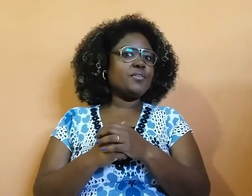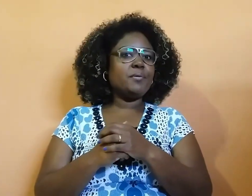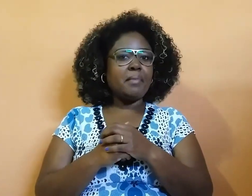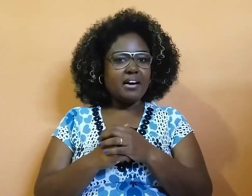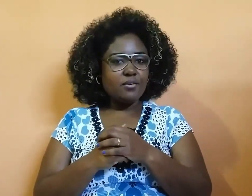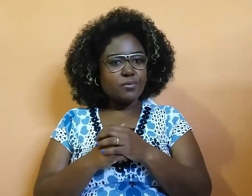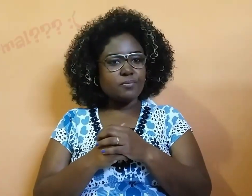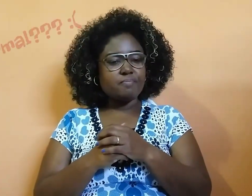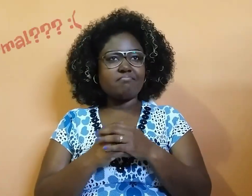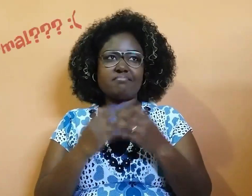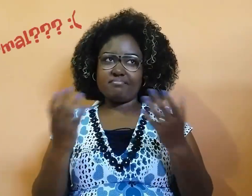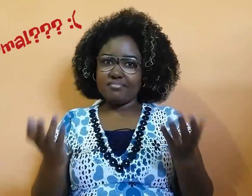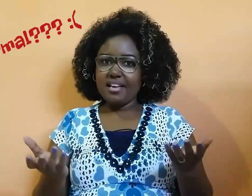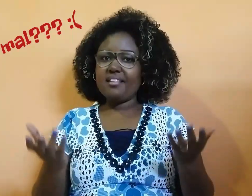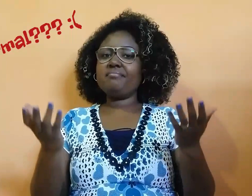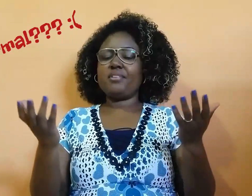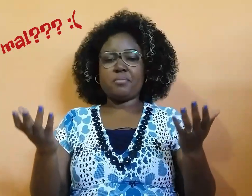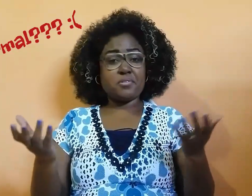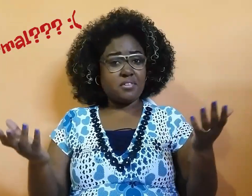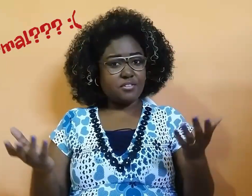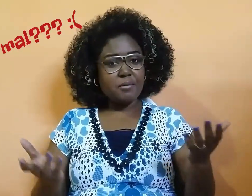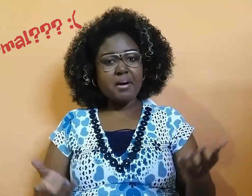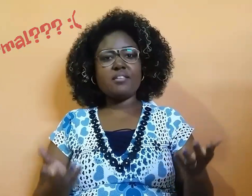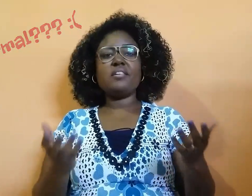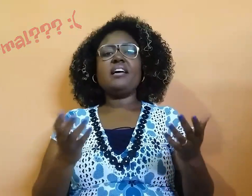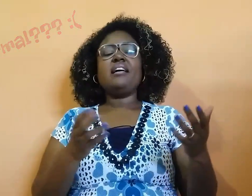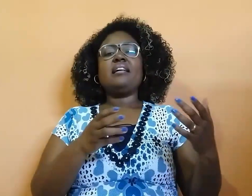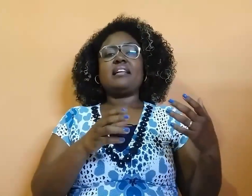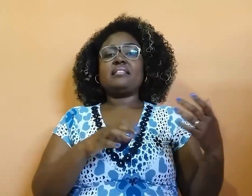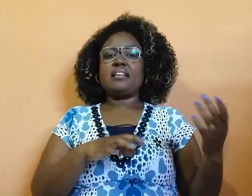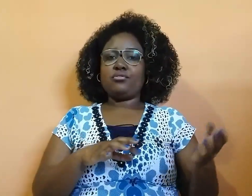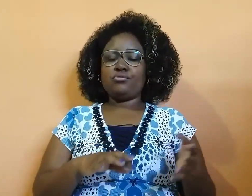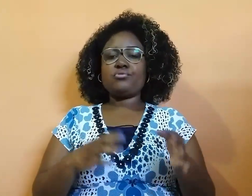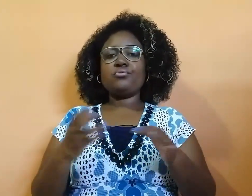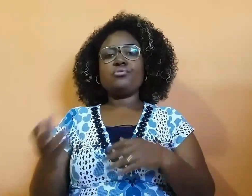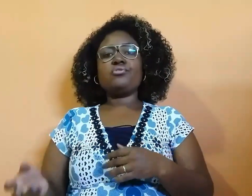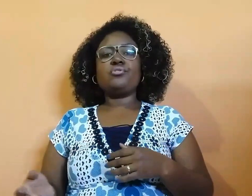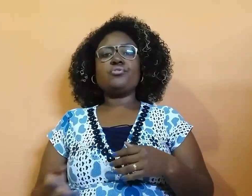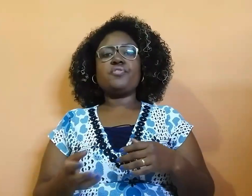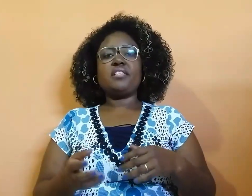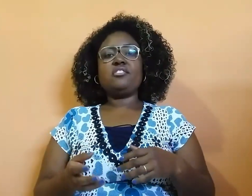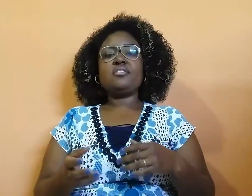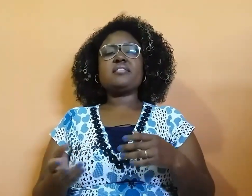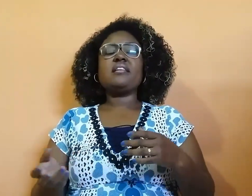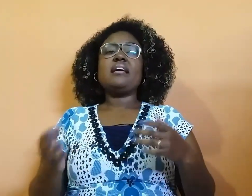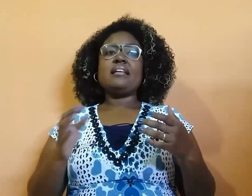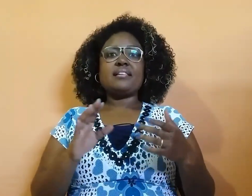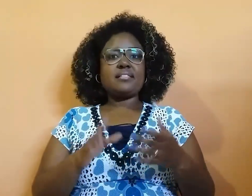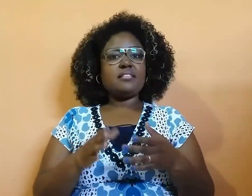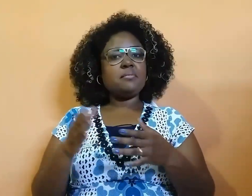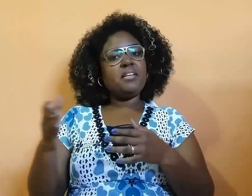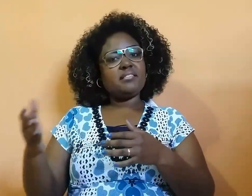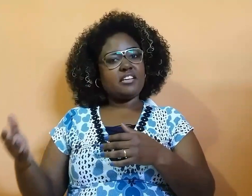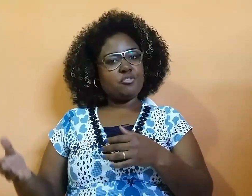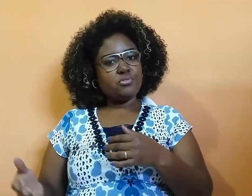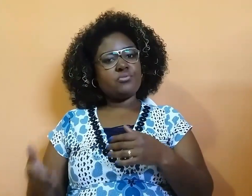normal uma escola normal lá tem alunos surdos e ouvintes ea sensibilidade para